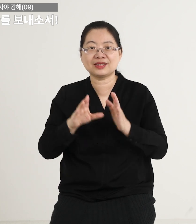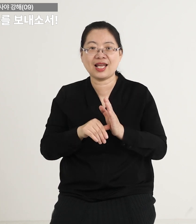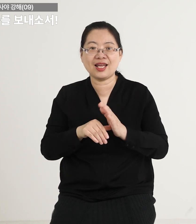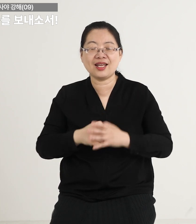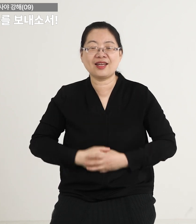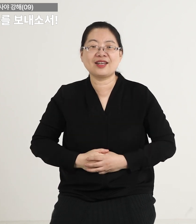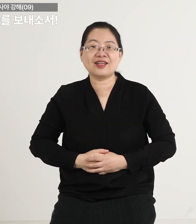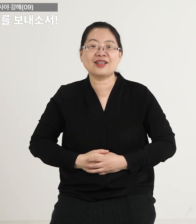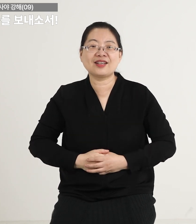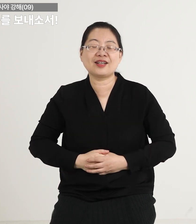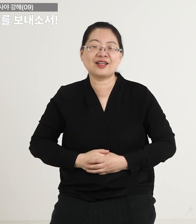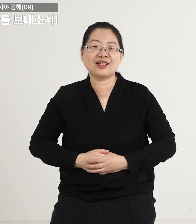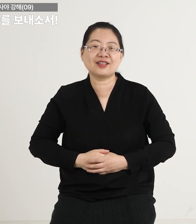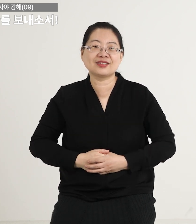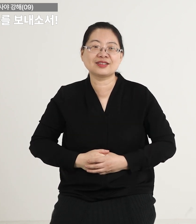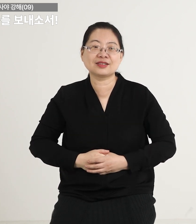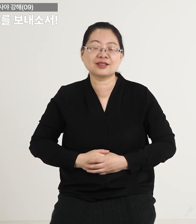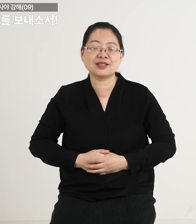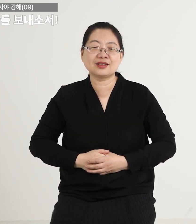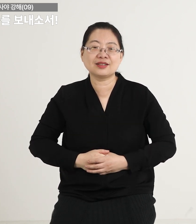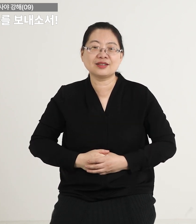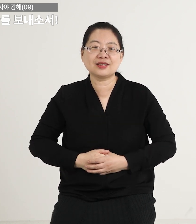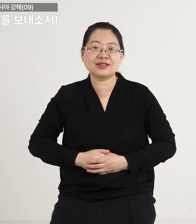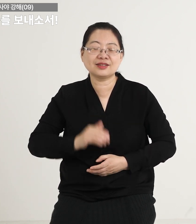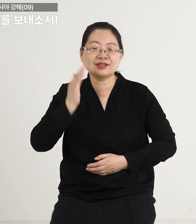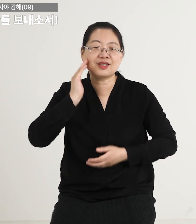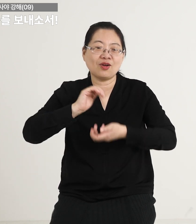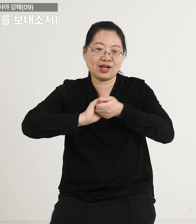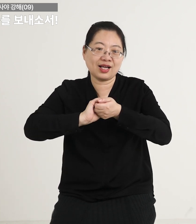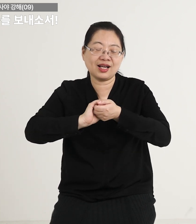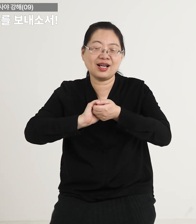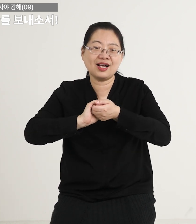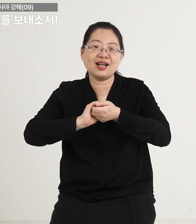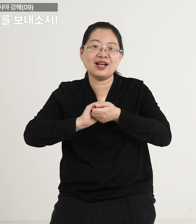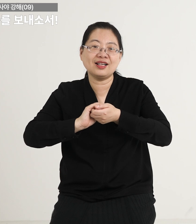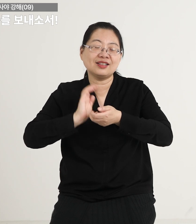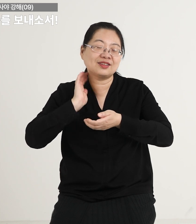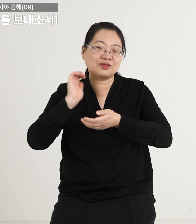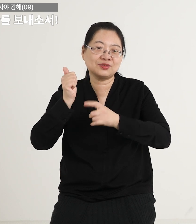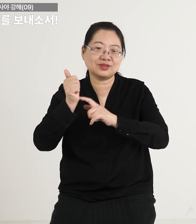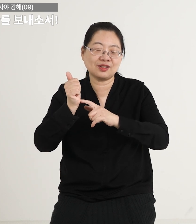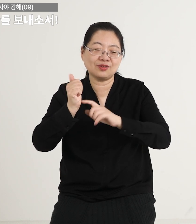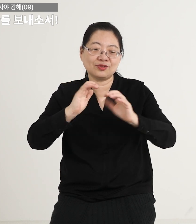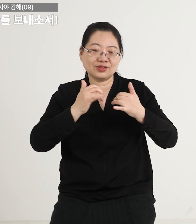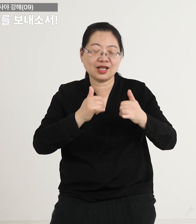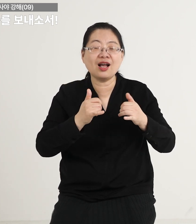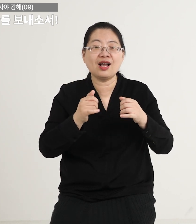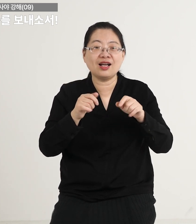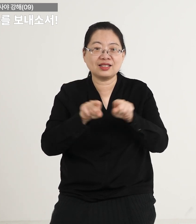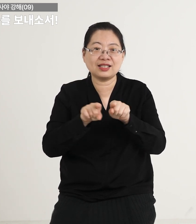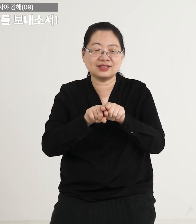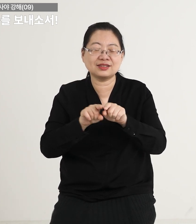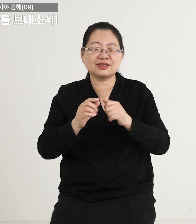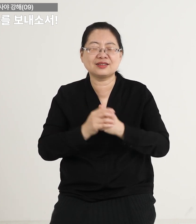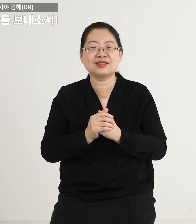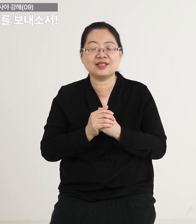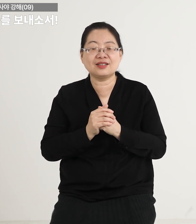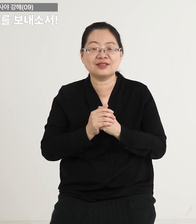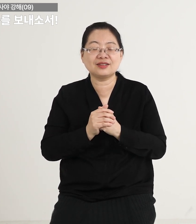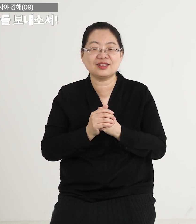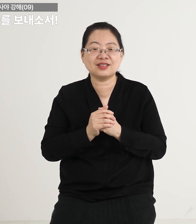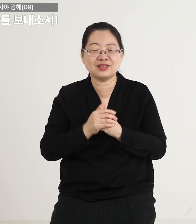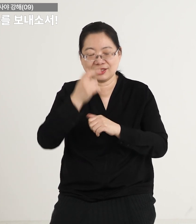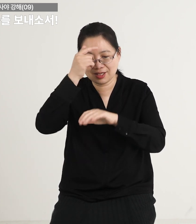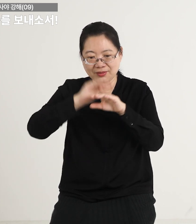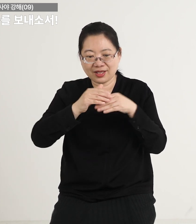예배를 인도하러 이제 들어갔는데 이제 예배 마치고 식사를 그 여사분하고